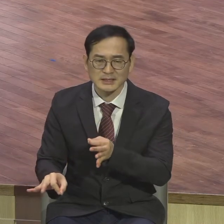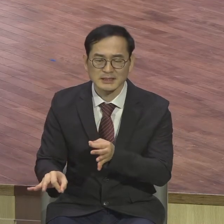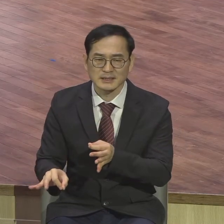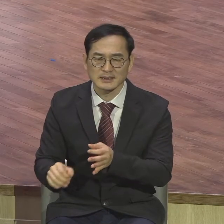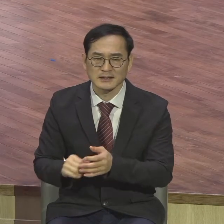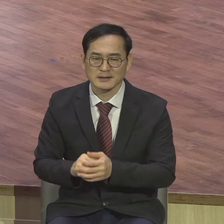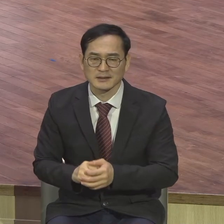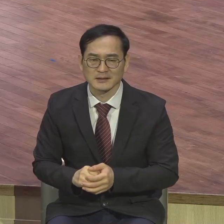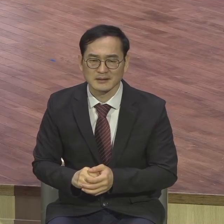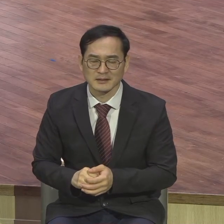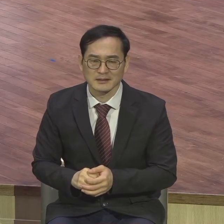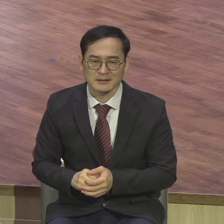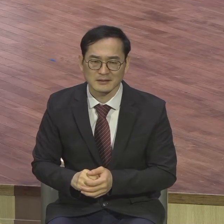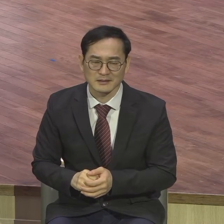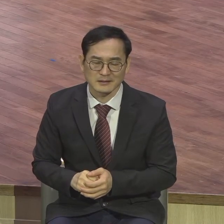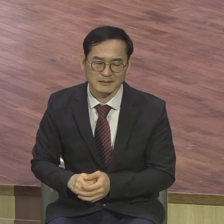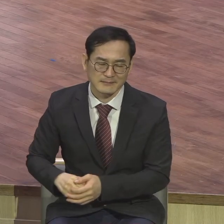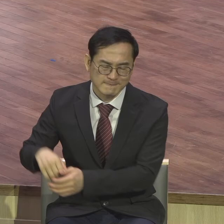바울을 공격했습니다.